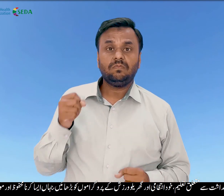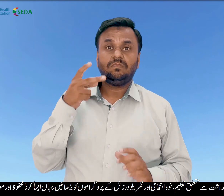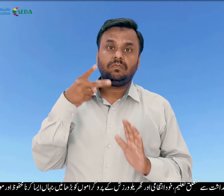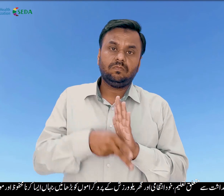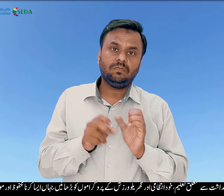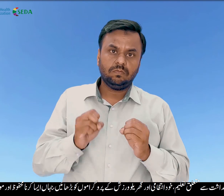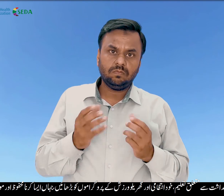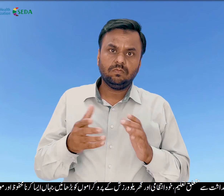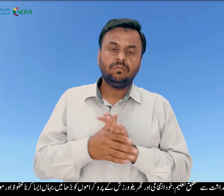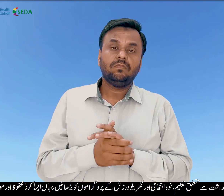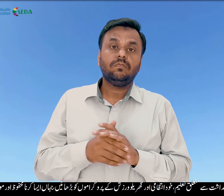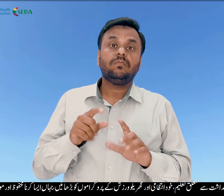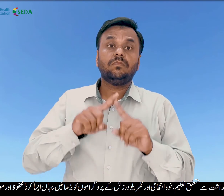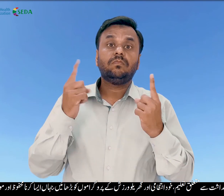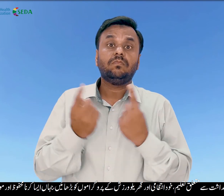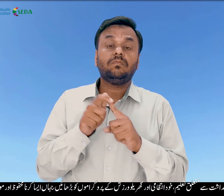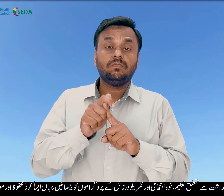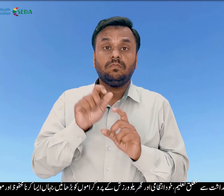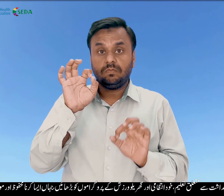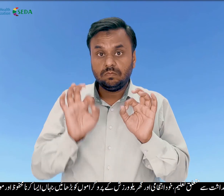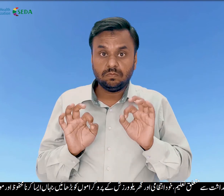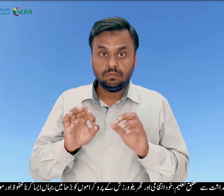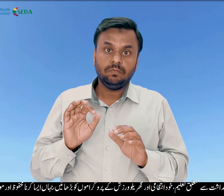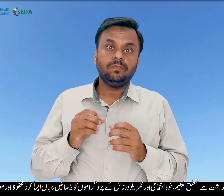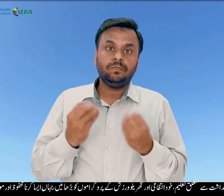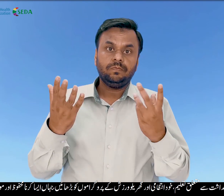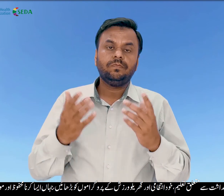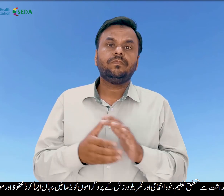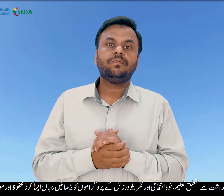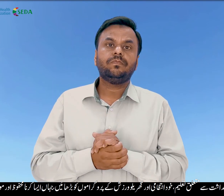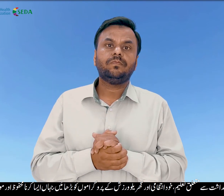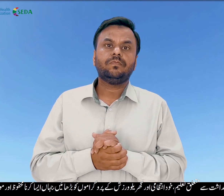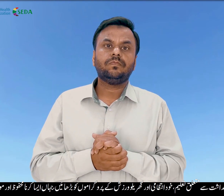بڑھائیں جہاں ایسا کرنا محفوظ اور موزوں ہو۔